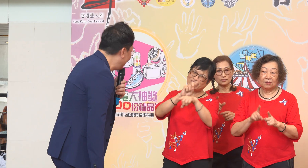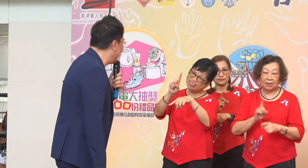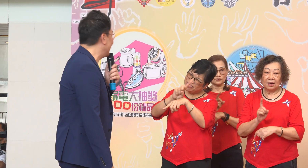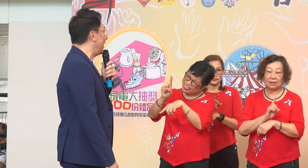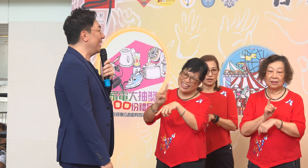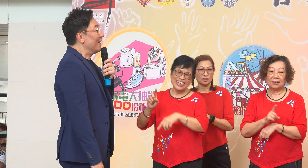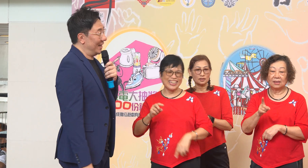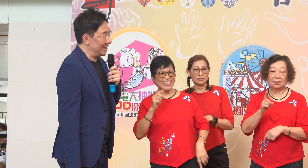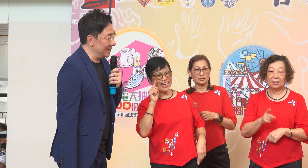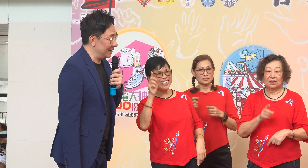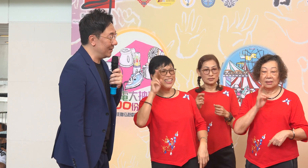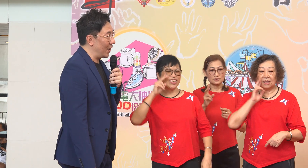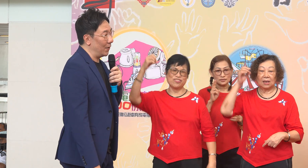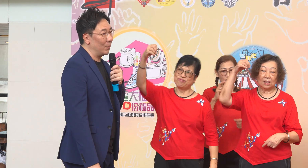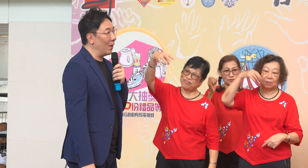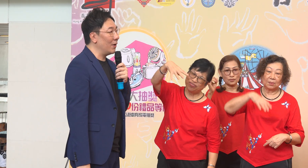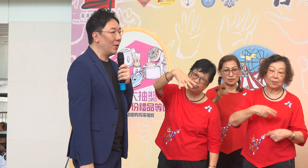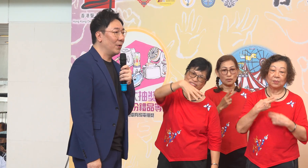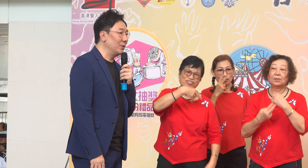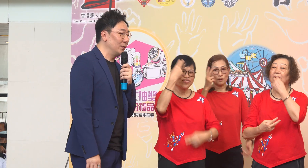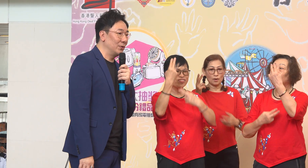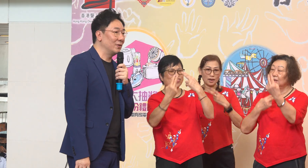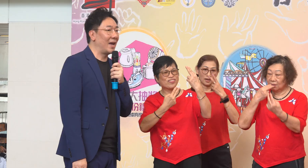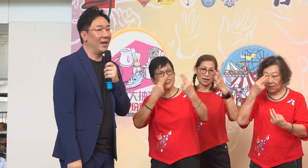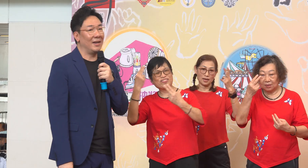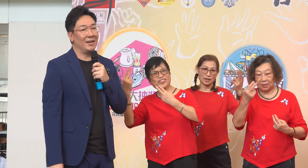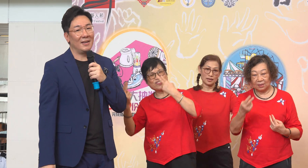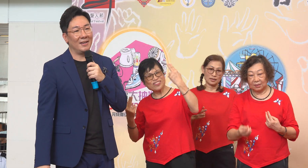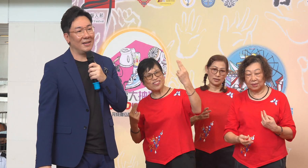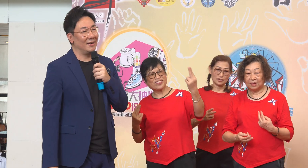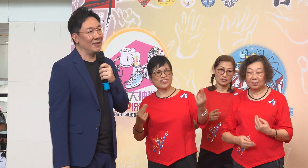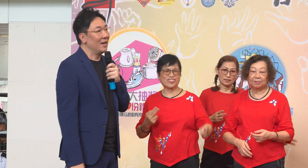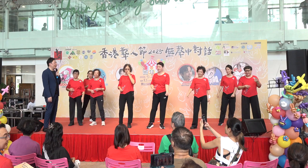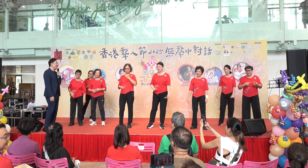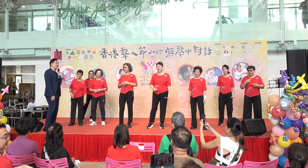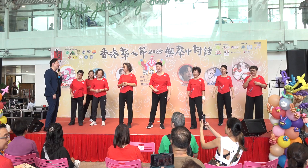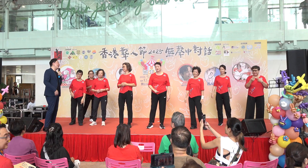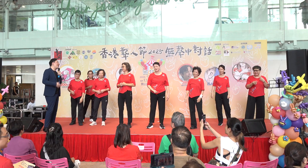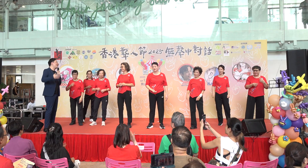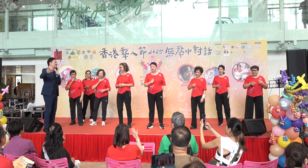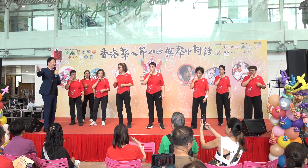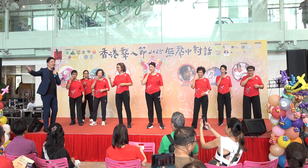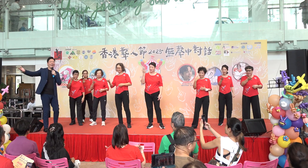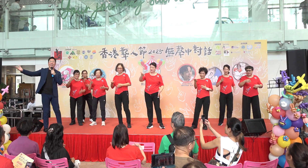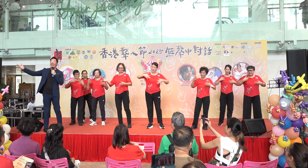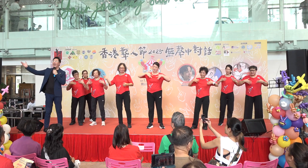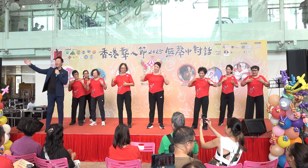要你，你似是陽光空氣。有了你開心啲 ，Thank you，